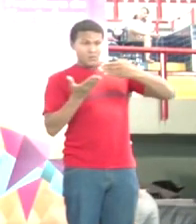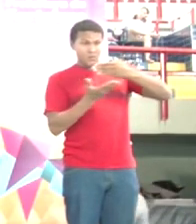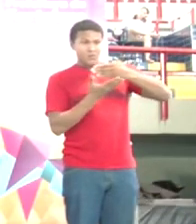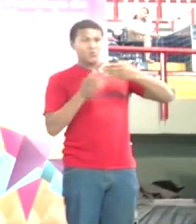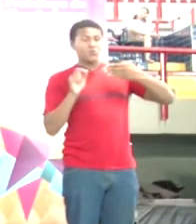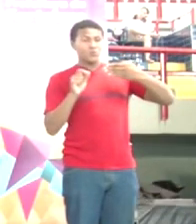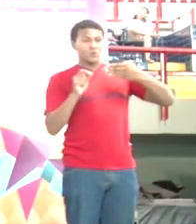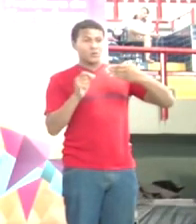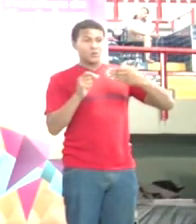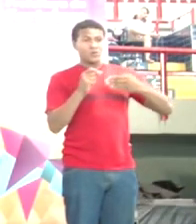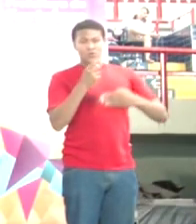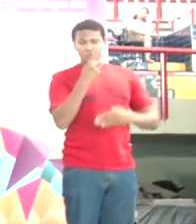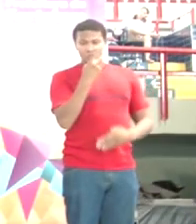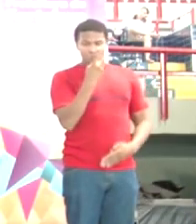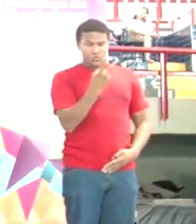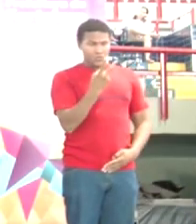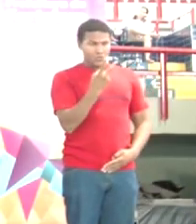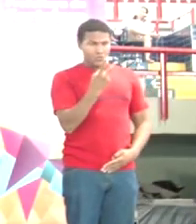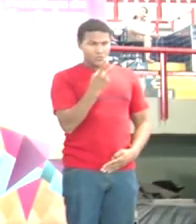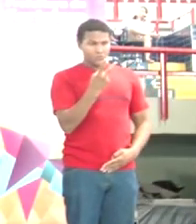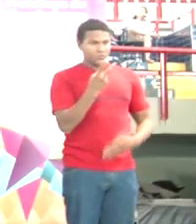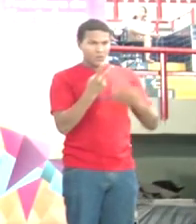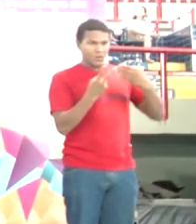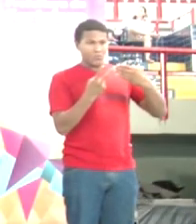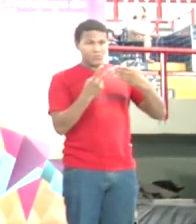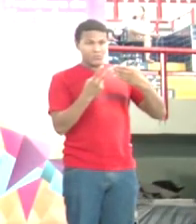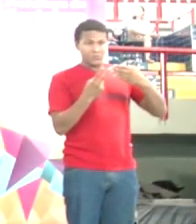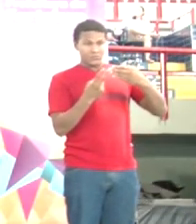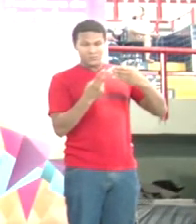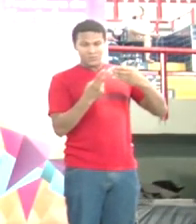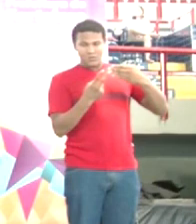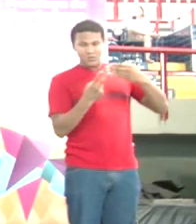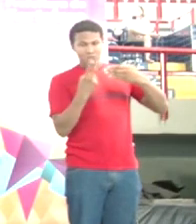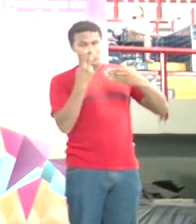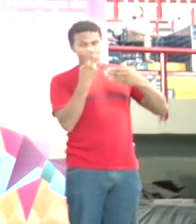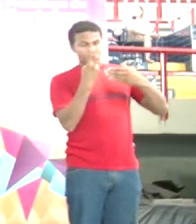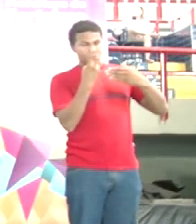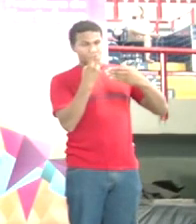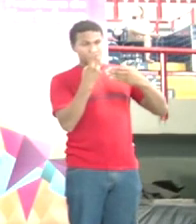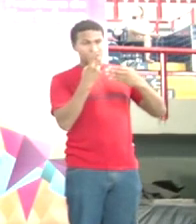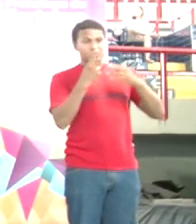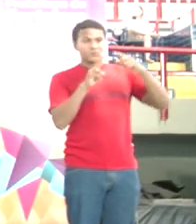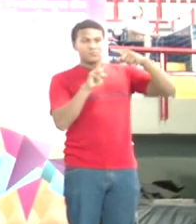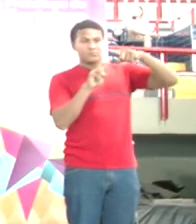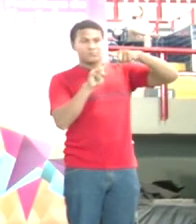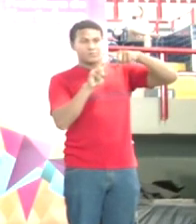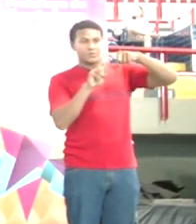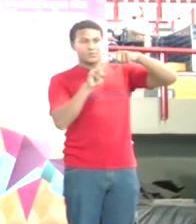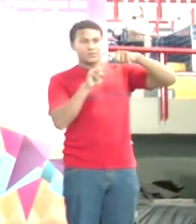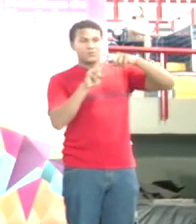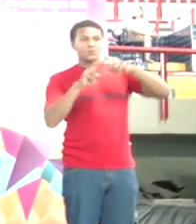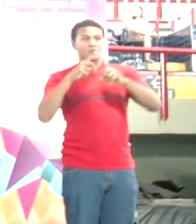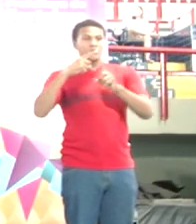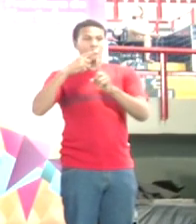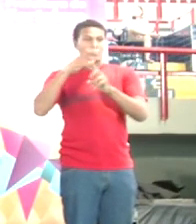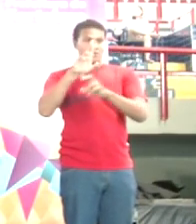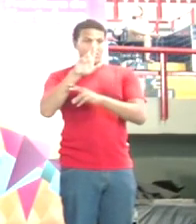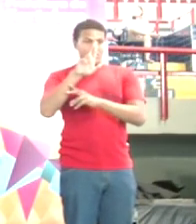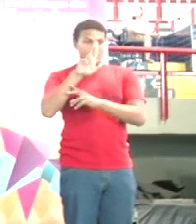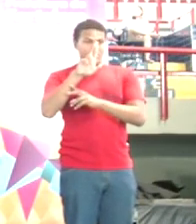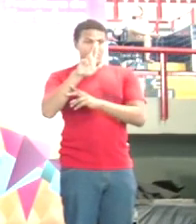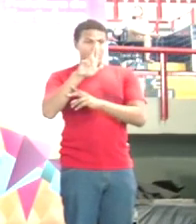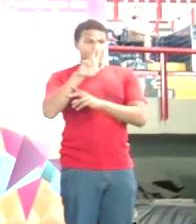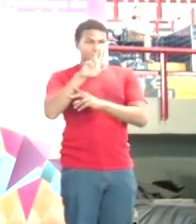nada mais é do que o contorno do círculo. Então, que comprimento é esse? 2πr. Então, a base